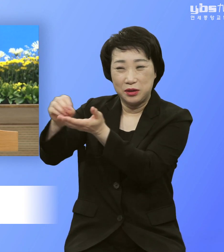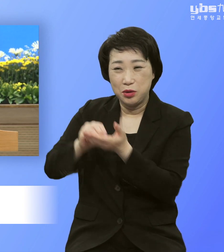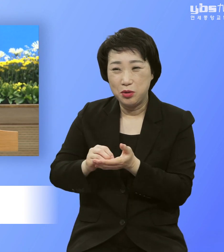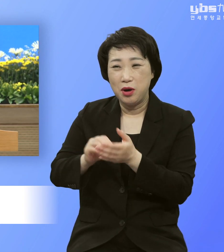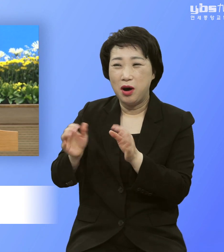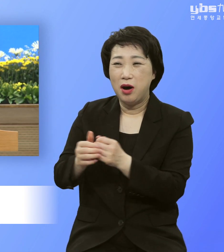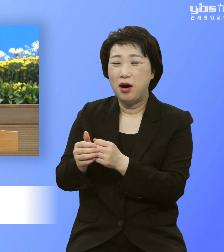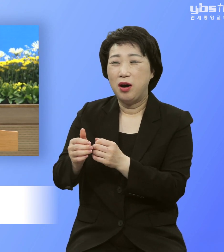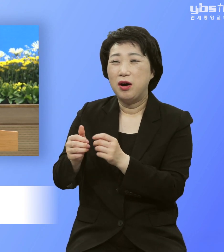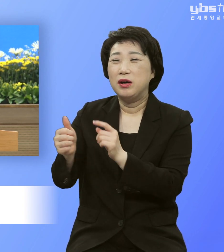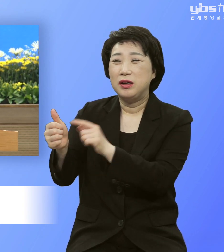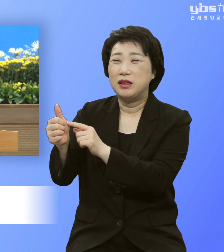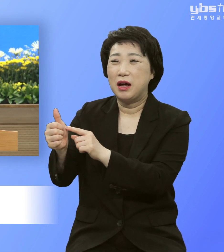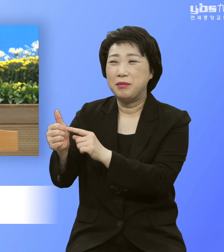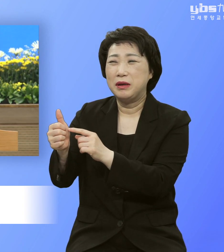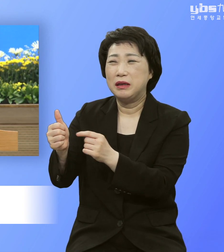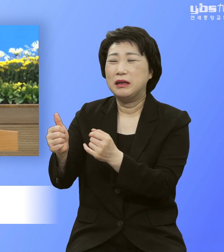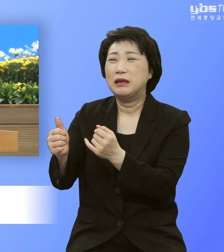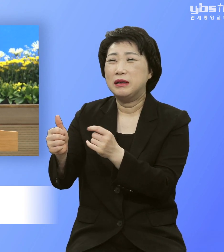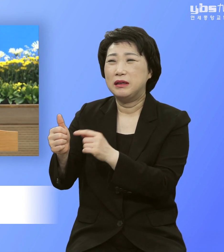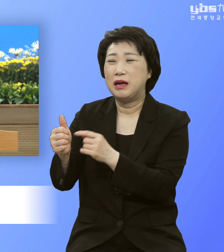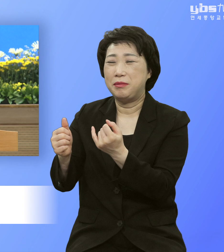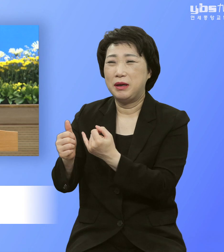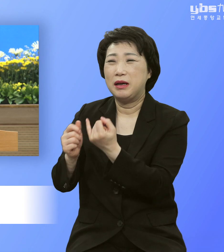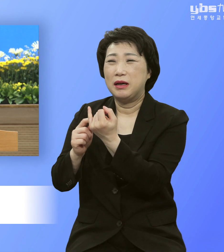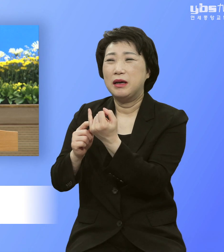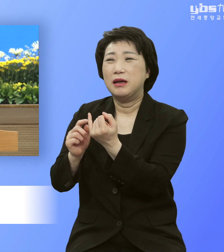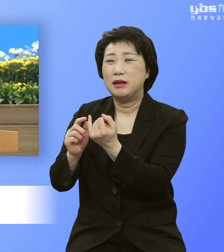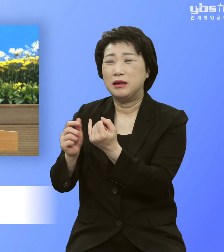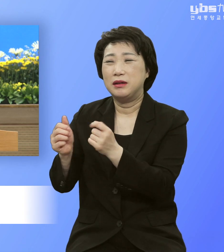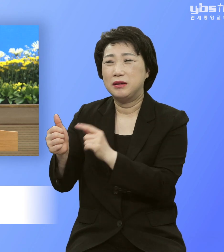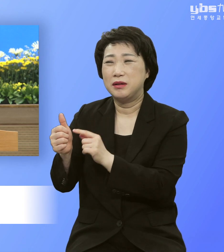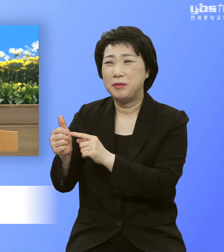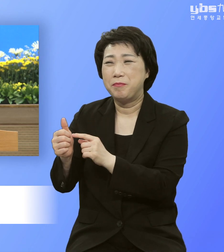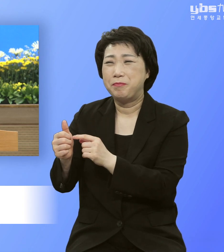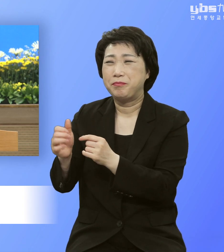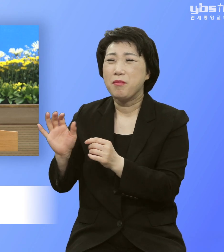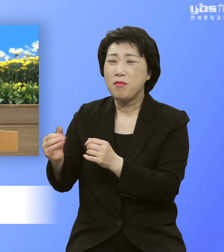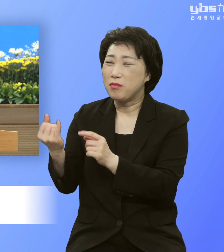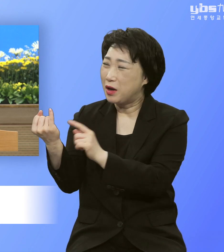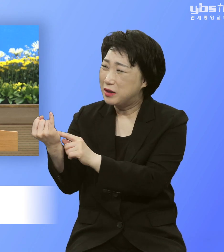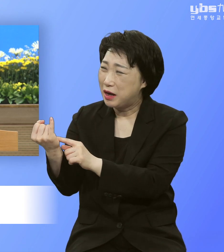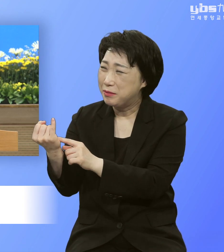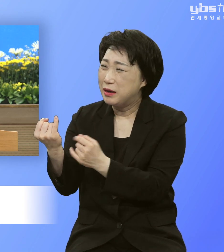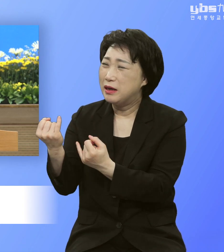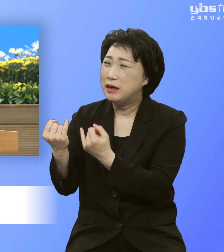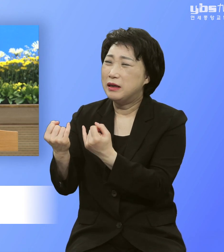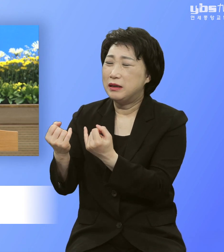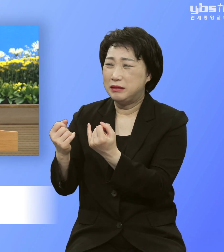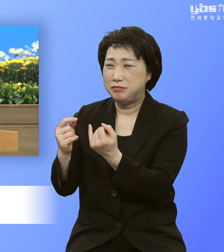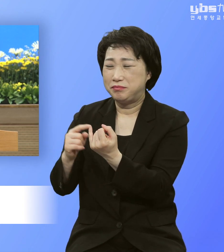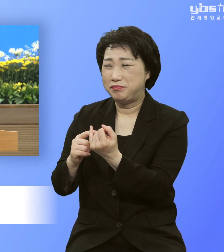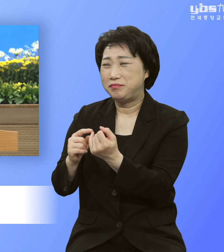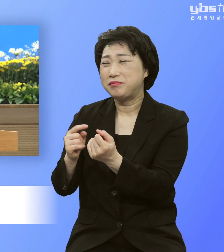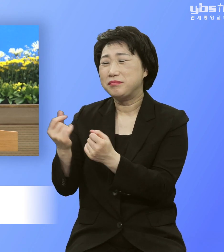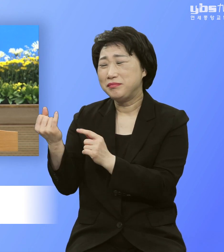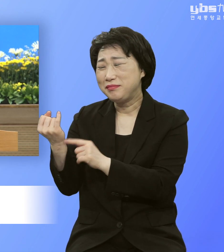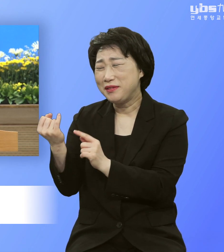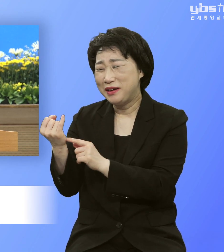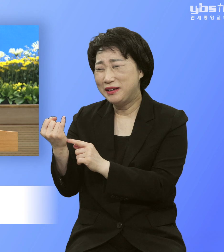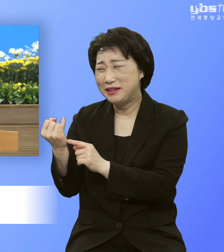엄청나게 남편이 핍박을 많이 한 사람이다. 근데 몇 살 때 우리 교회 왔다. 그걸 어떻게 아냐? 내가 너냐?